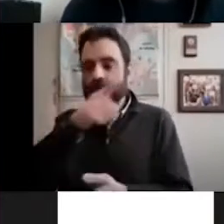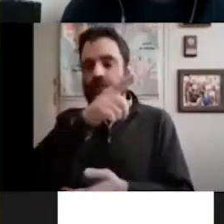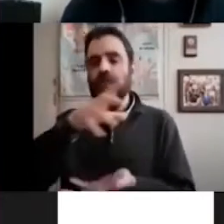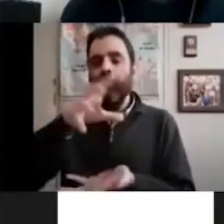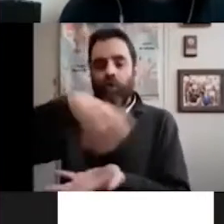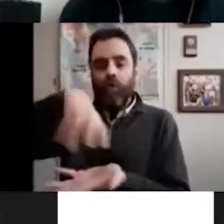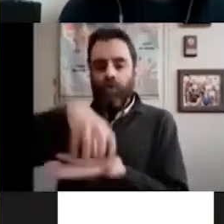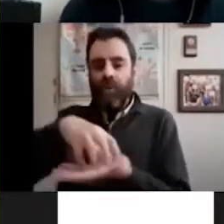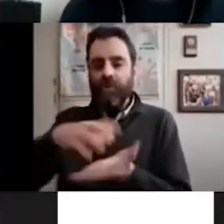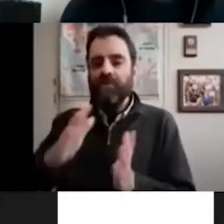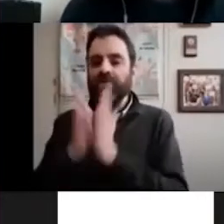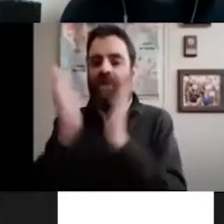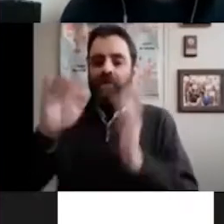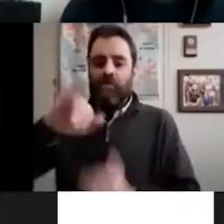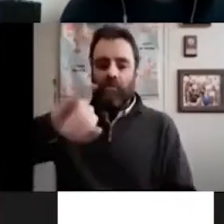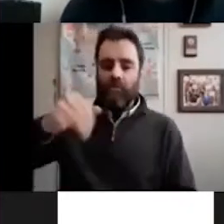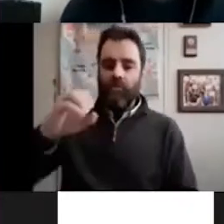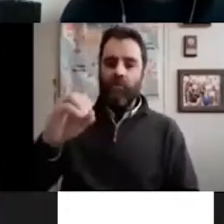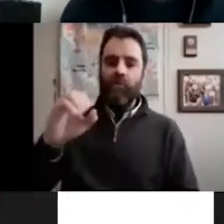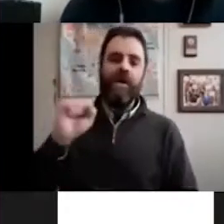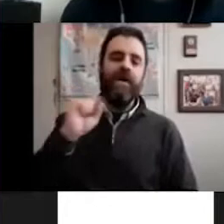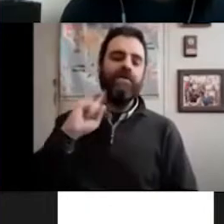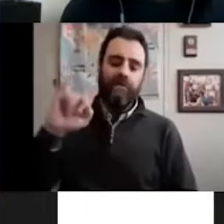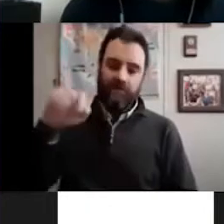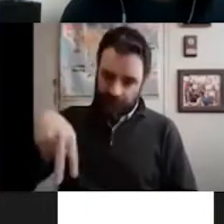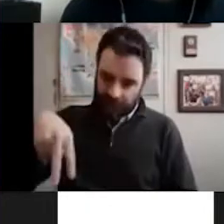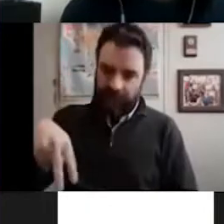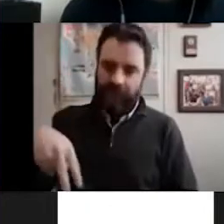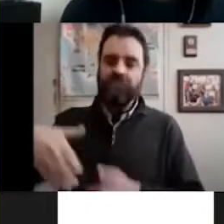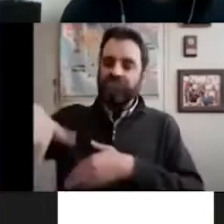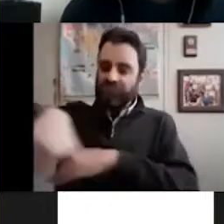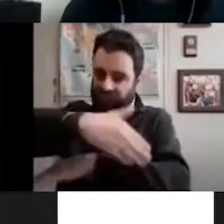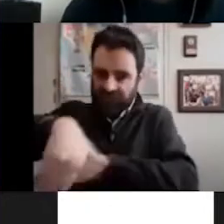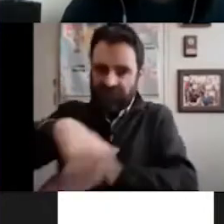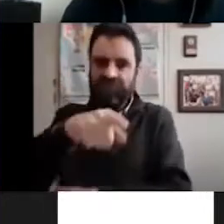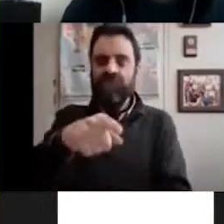¿Dónde está? ¿En qué lugar está ubicado? En la comuna de San Joaquín,